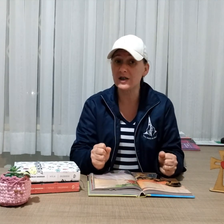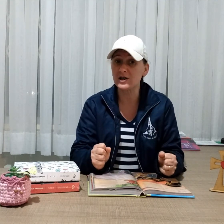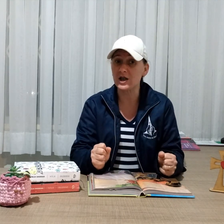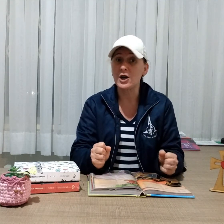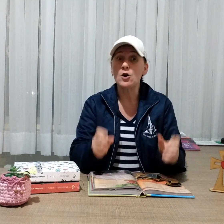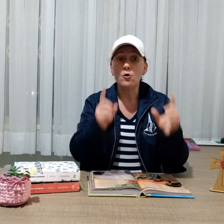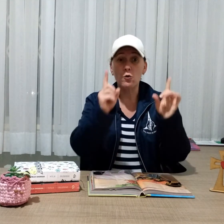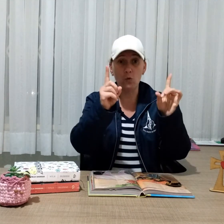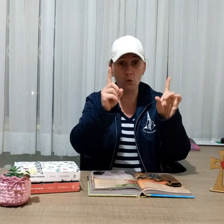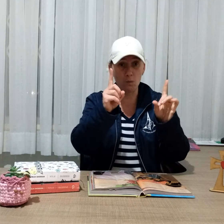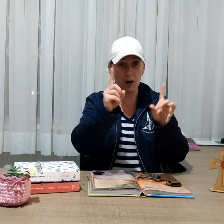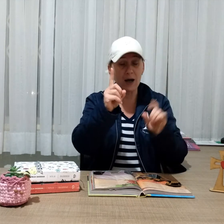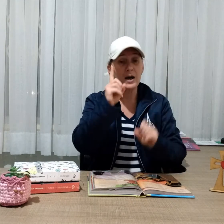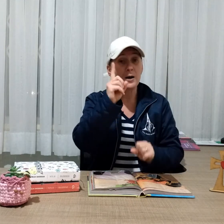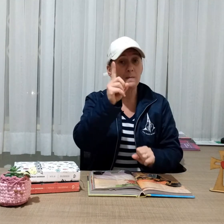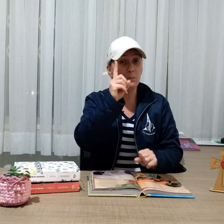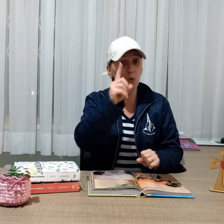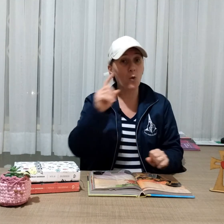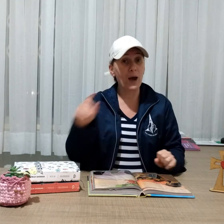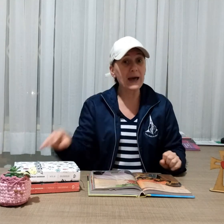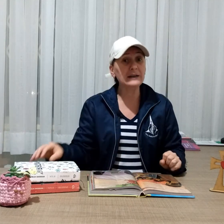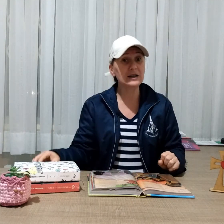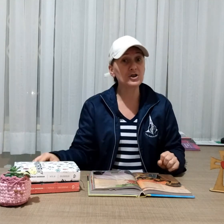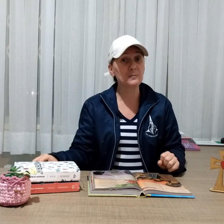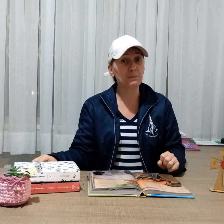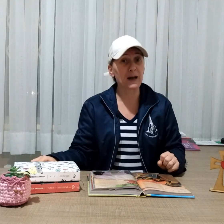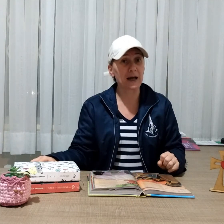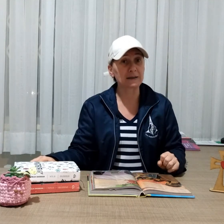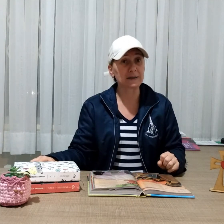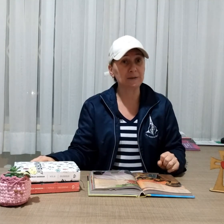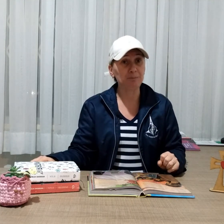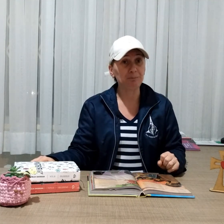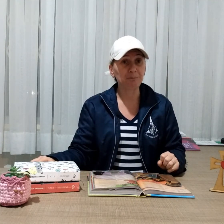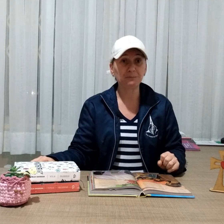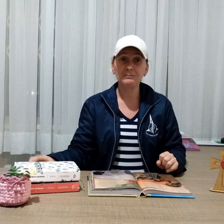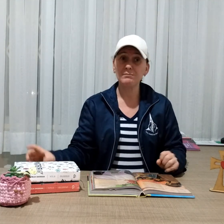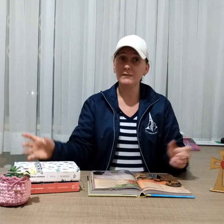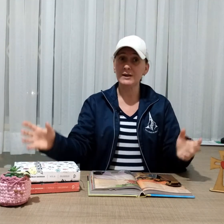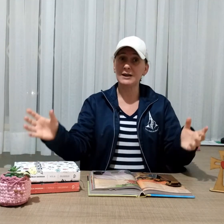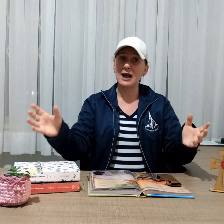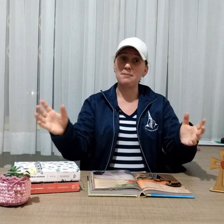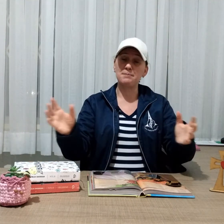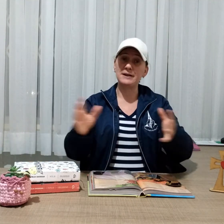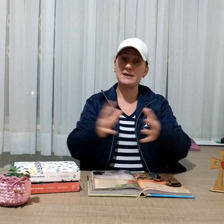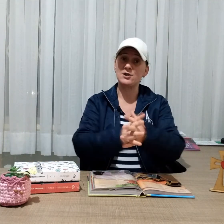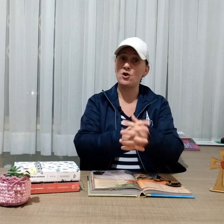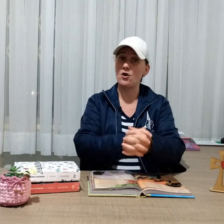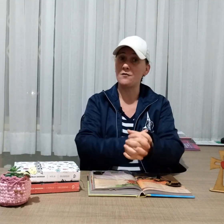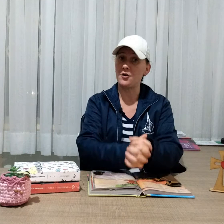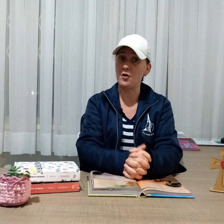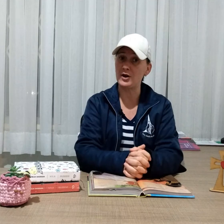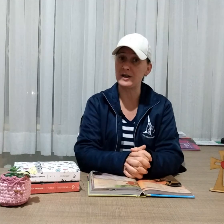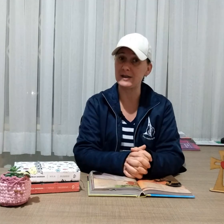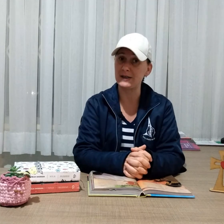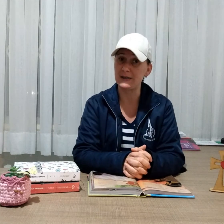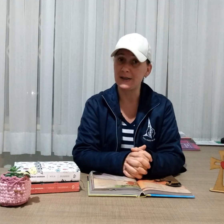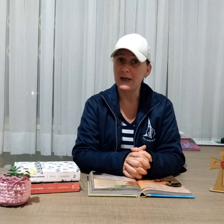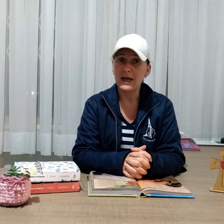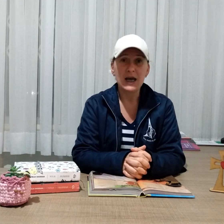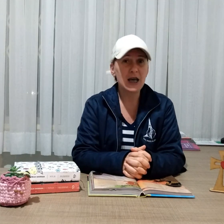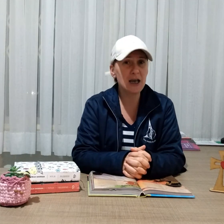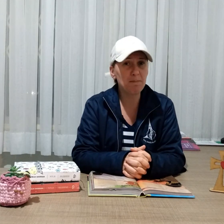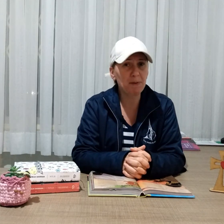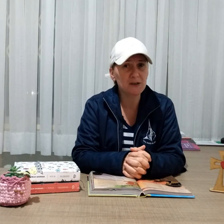ou seja, uma moeda de prata. Lá pelas